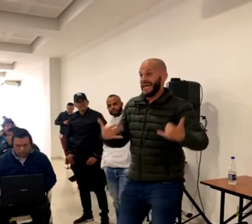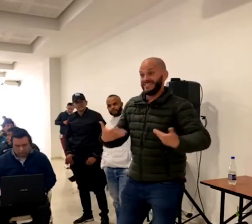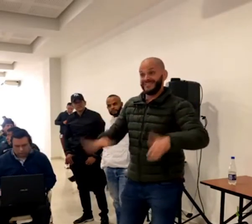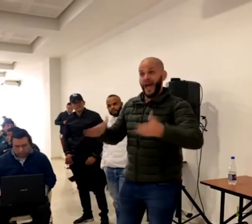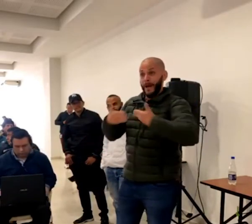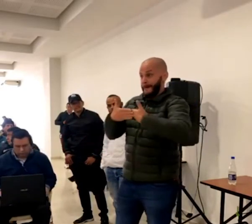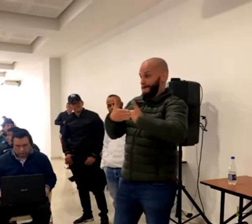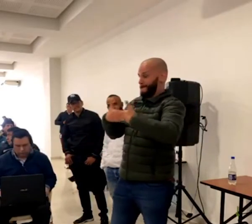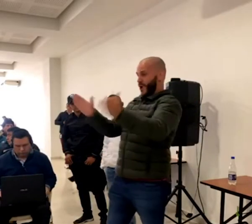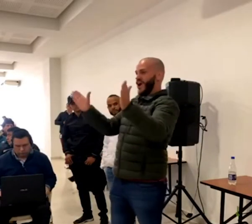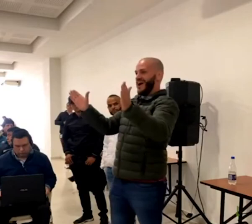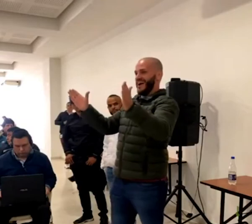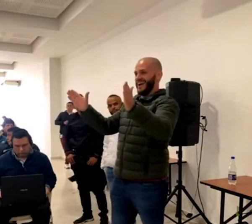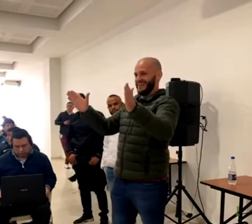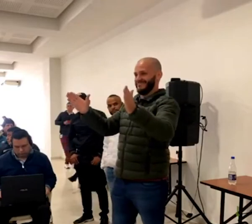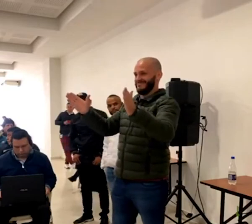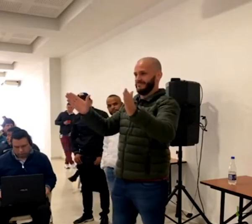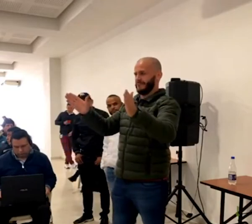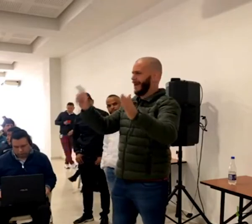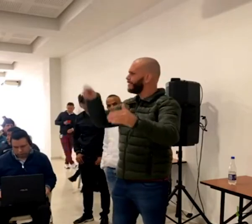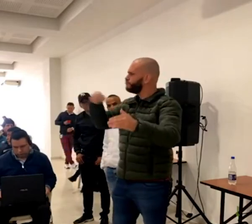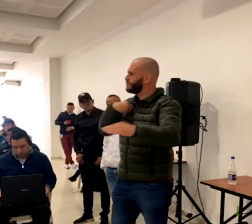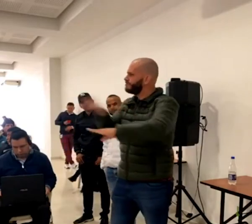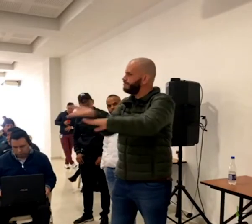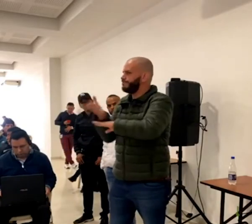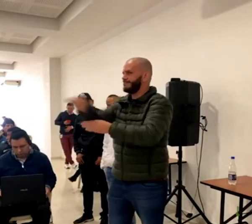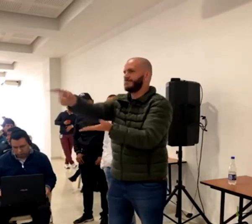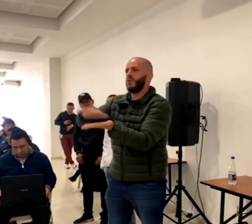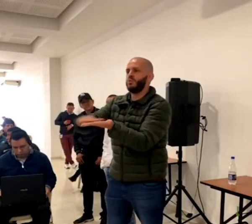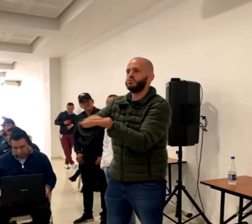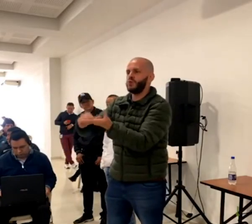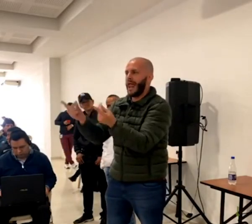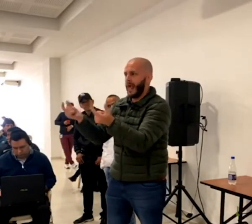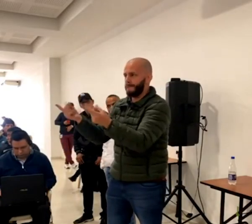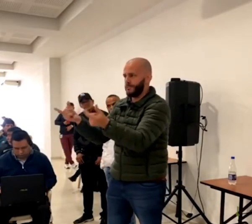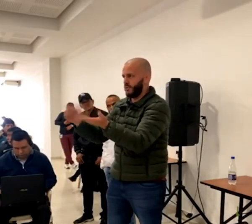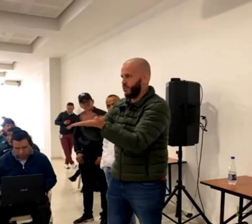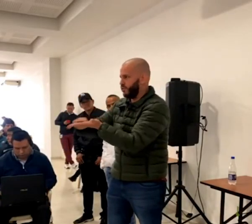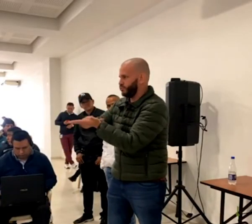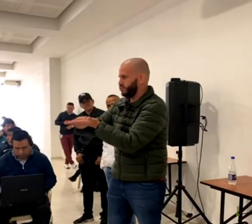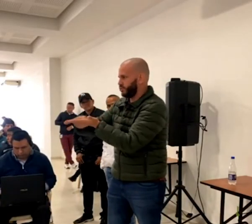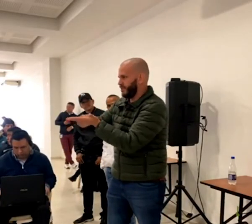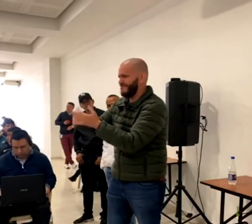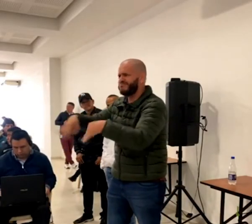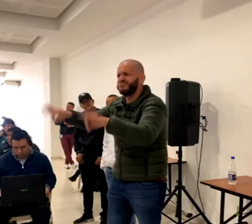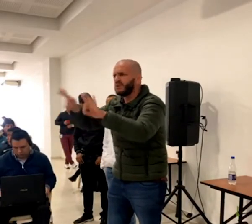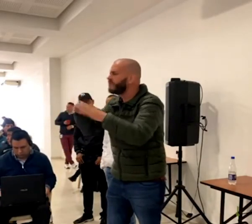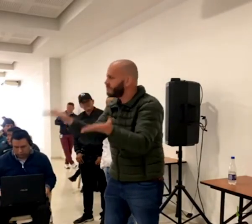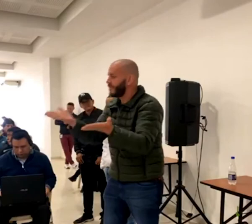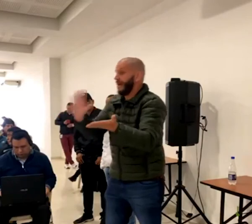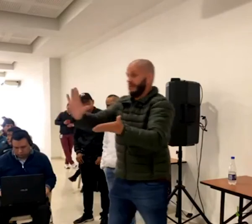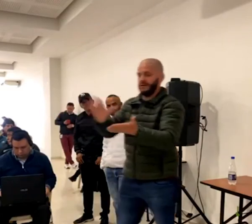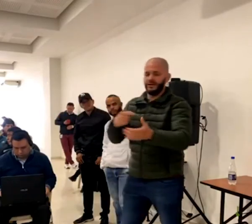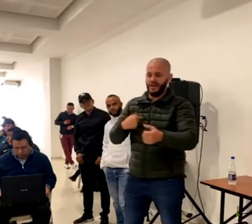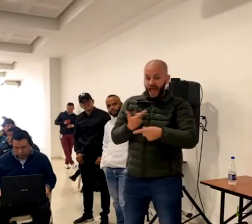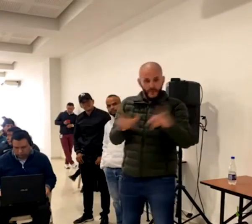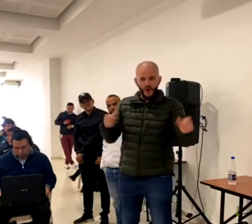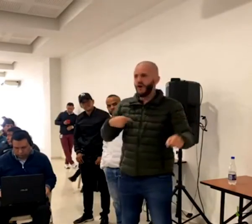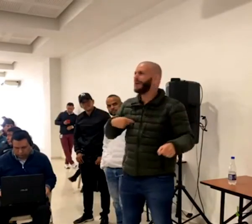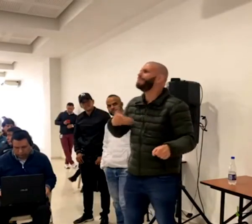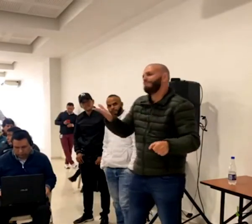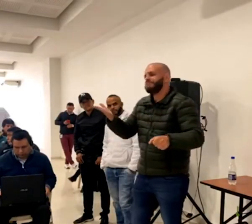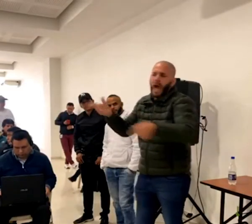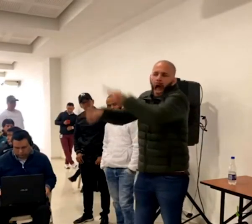porque durante la resolución no logramos entonces cómo hacer para que decir